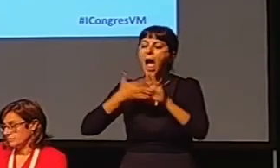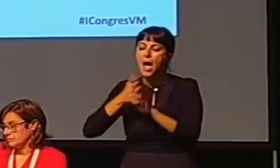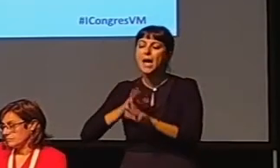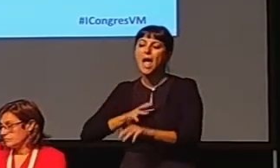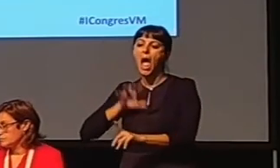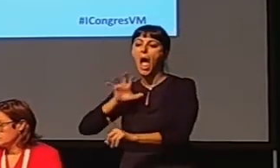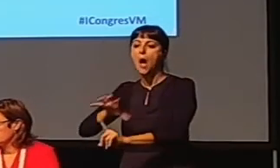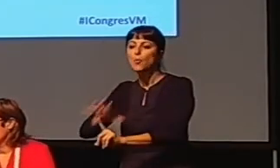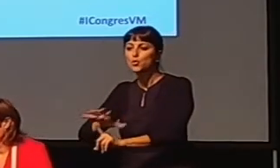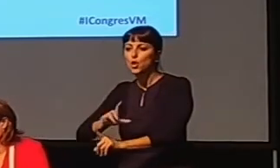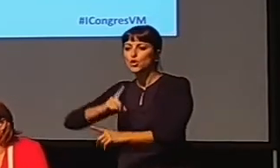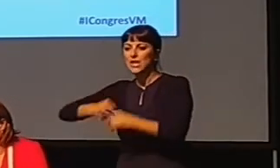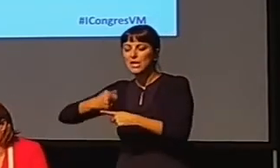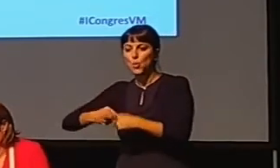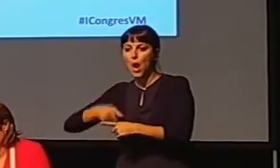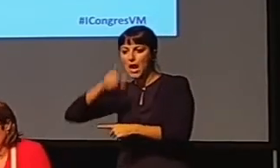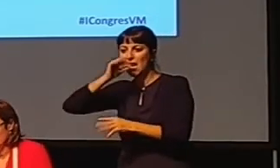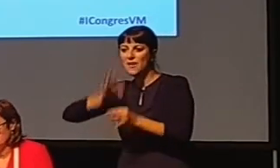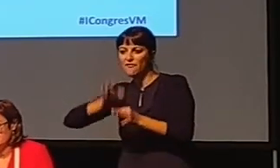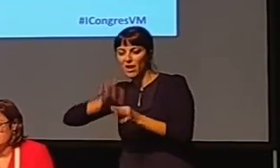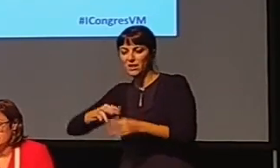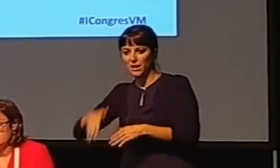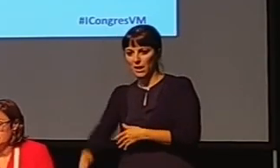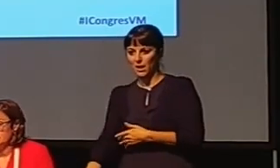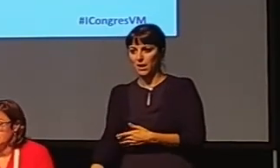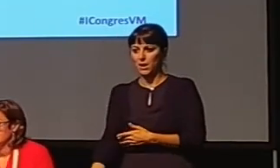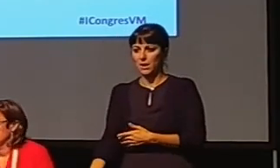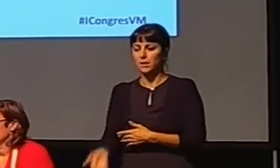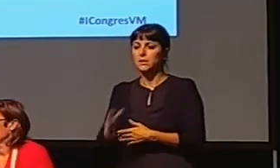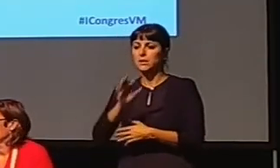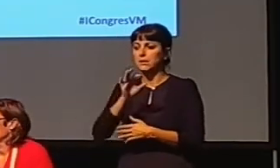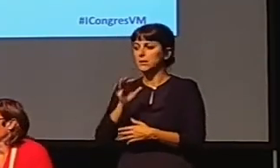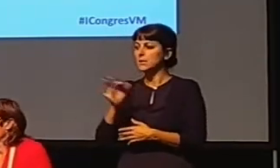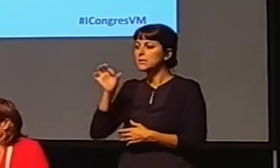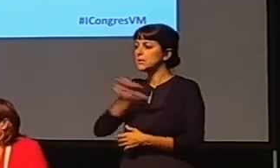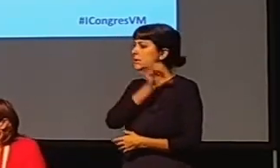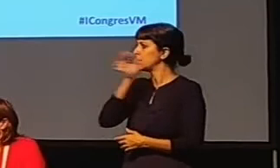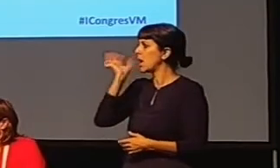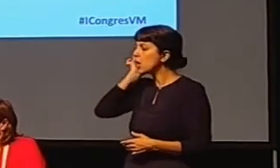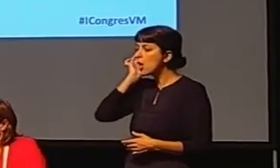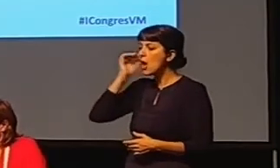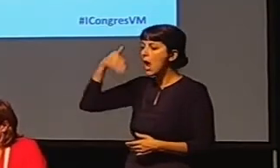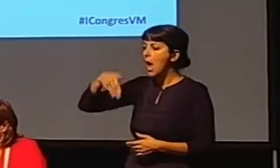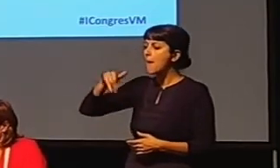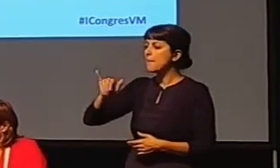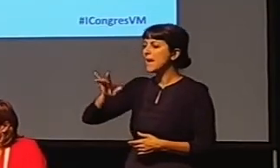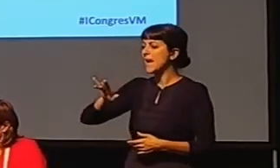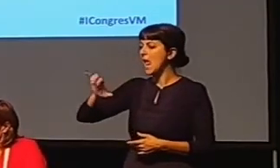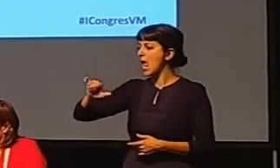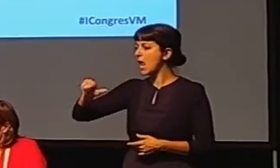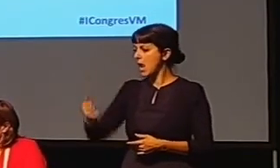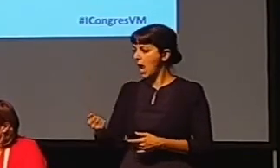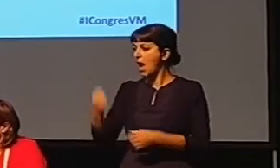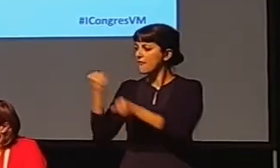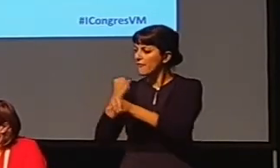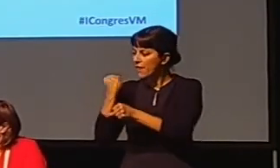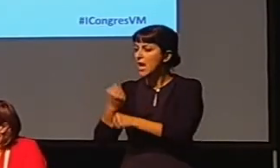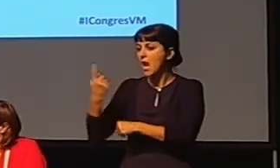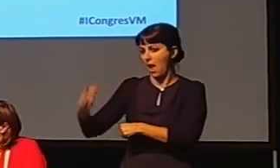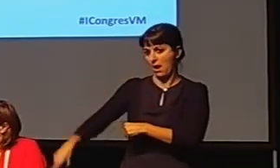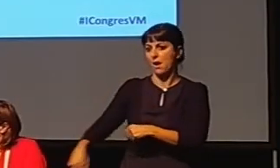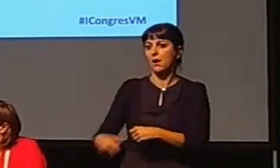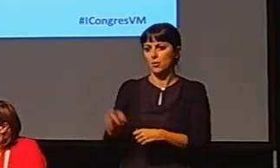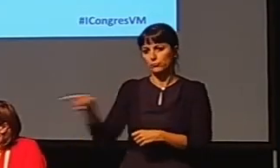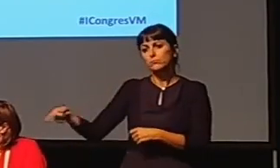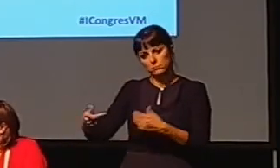sexual, no? Quan es poden produir violències sexuals. Senyora Mireia, feina. O sigui, vostè